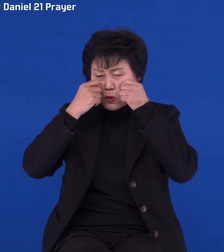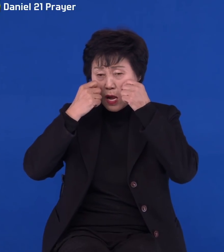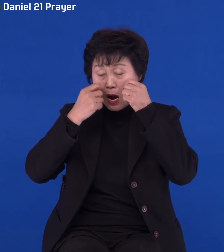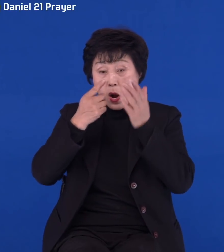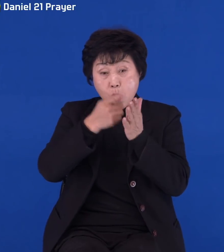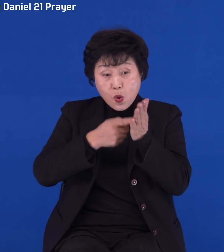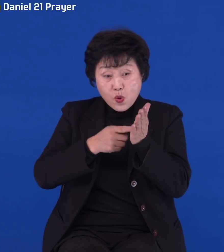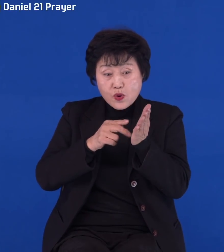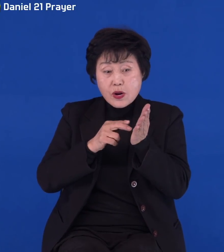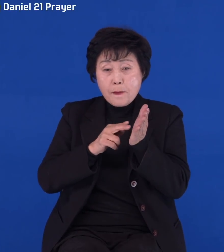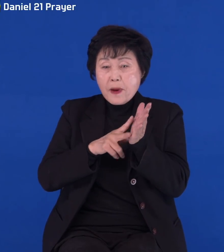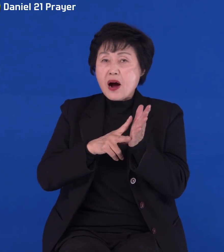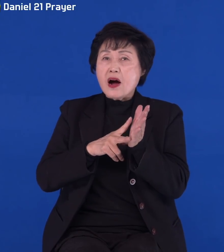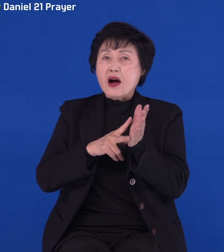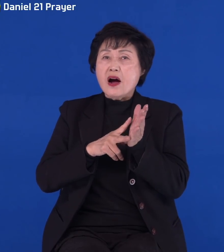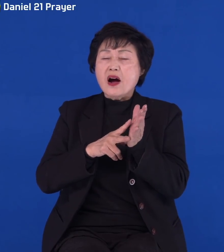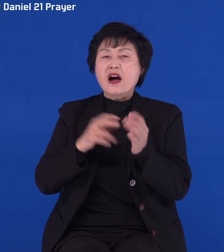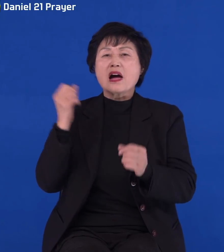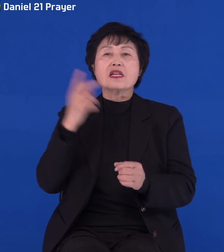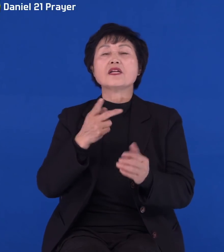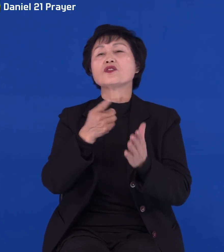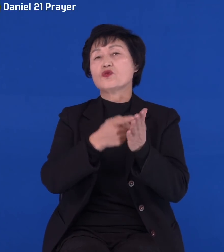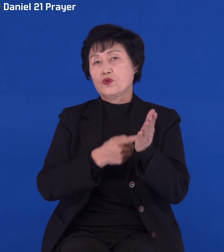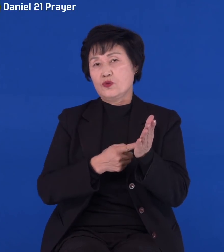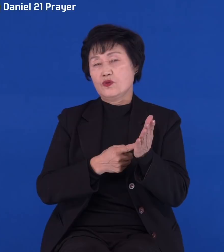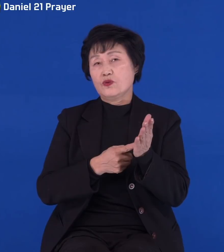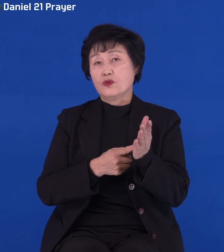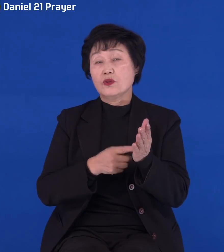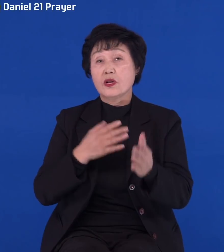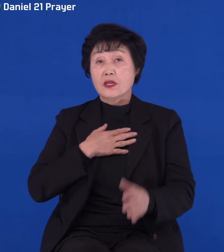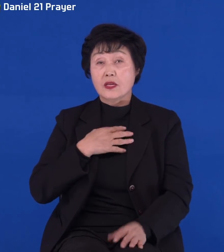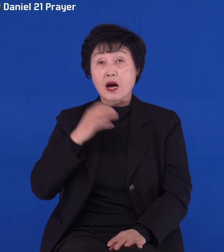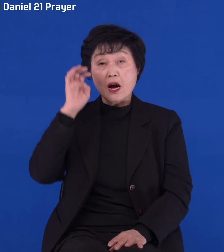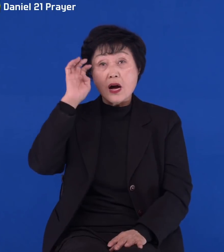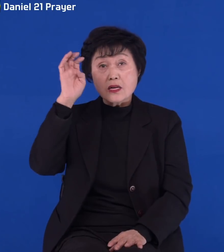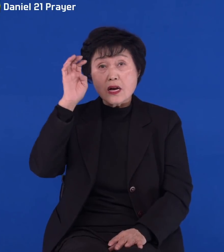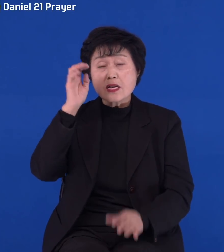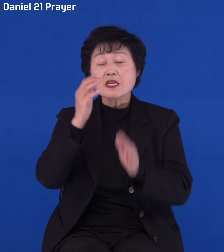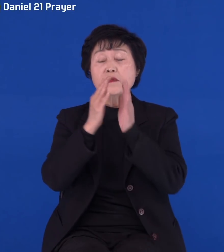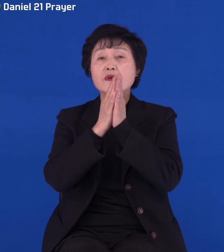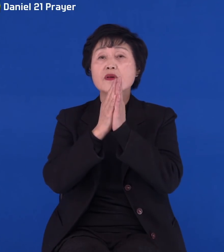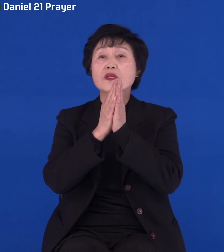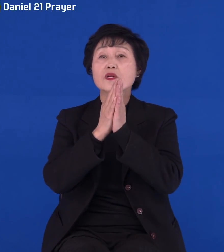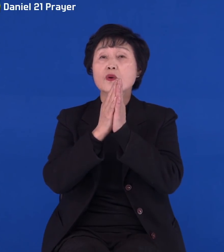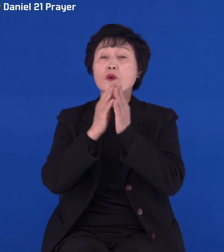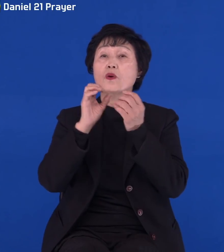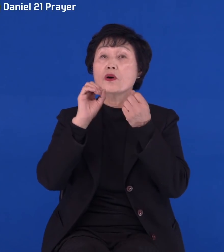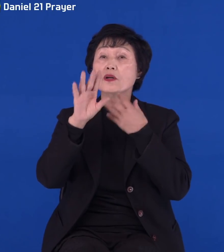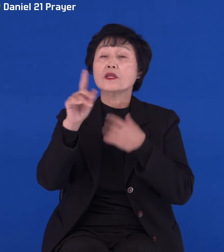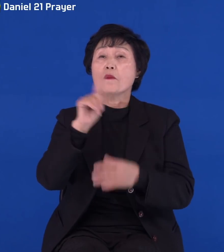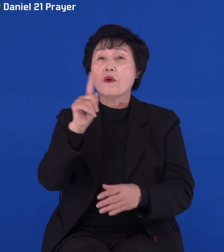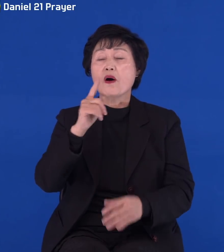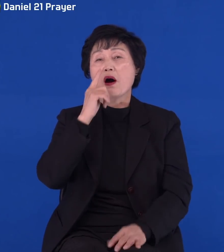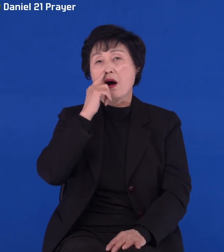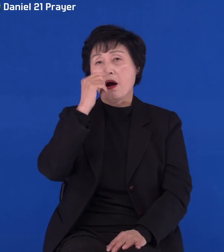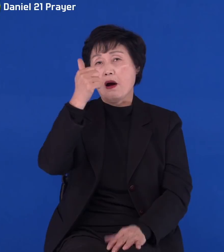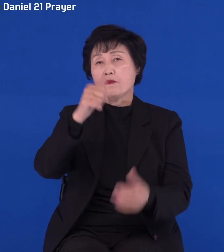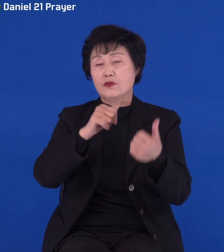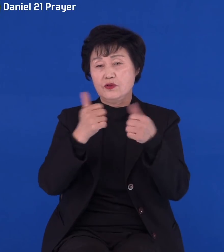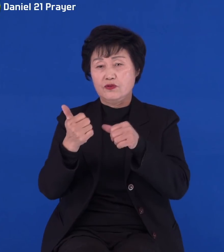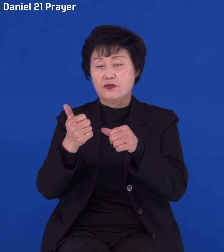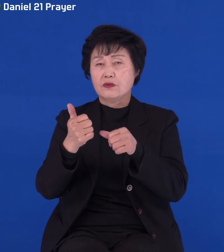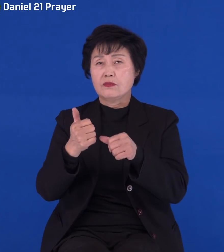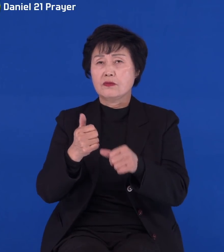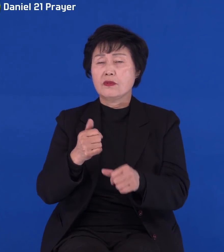제 40일 기도의 응답은 아버지의 죽음이었어요. 너무나 괴로웠어요. 하나님 살아계신 거